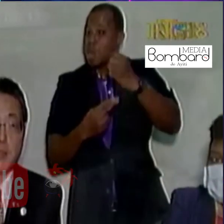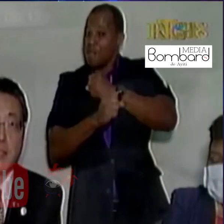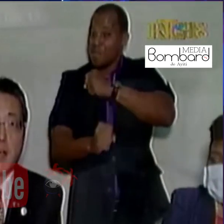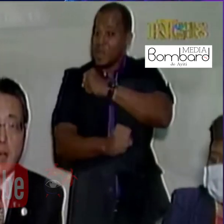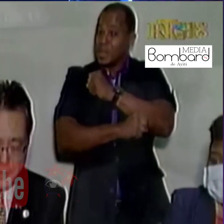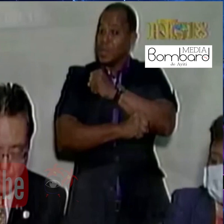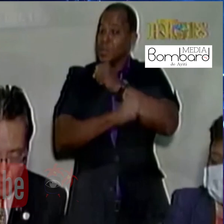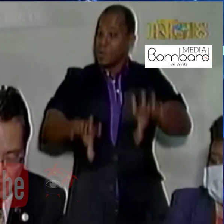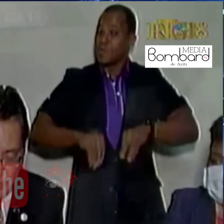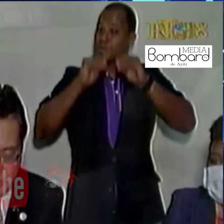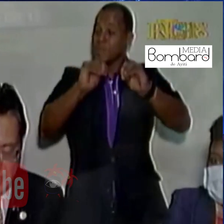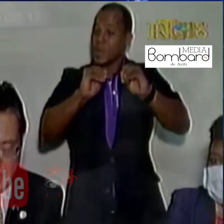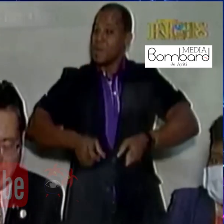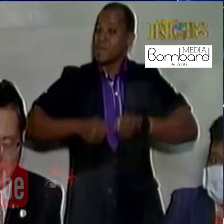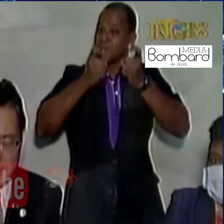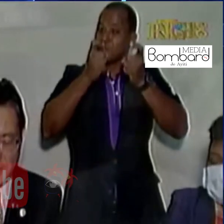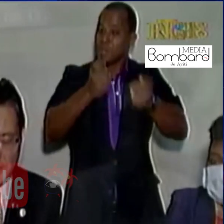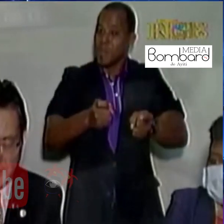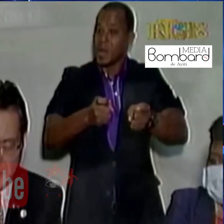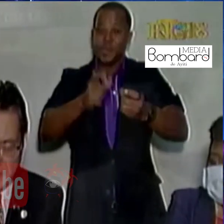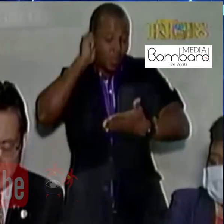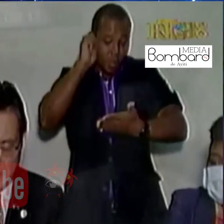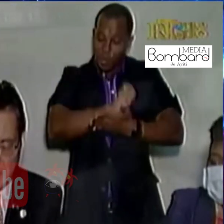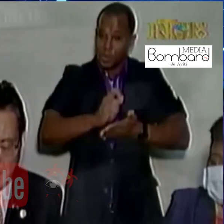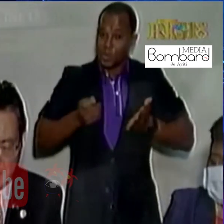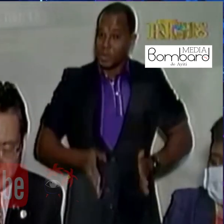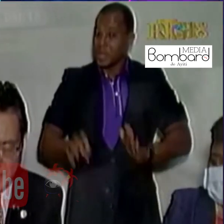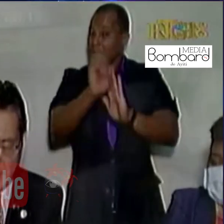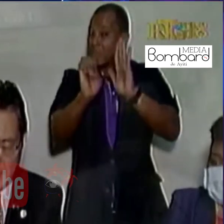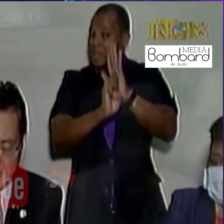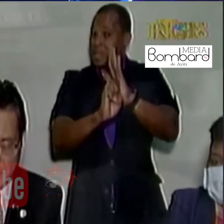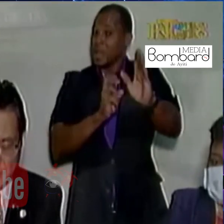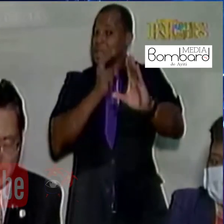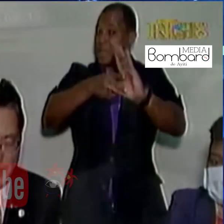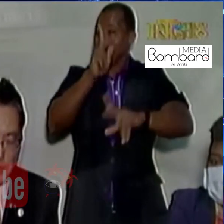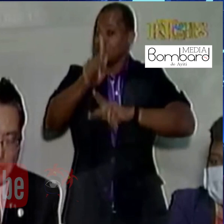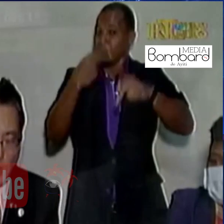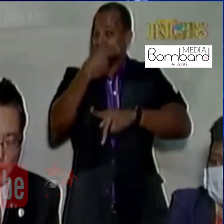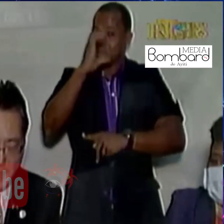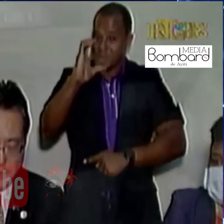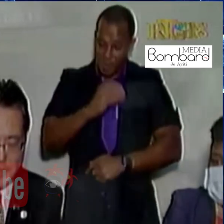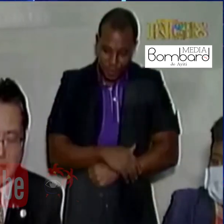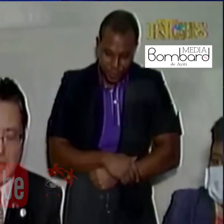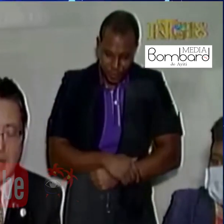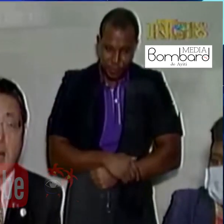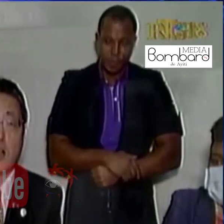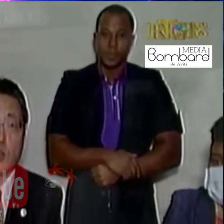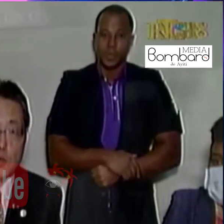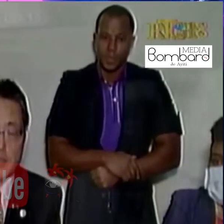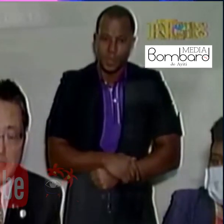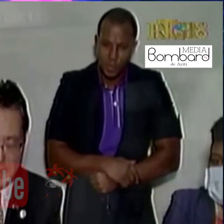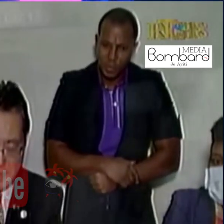de mettre à la disposition de la secrétariat d'État à l'intégration des personnes handicapées